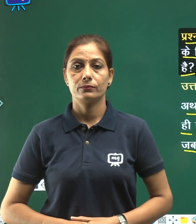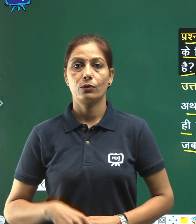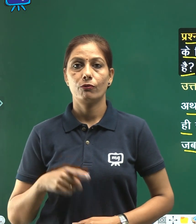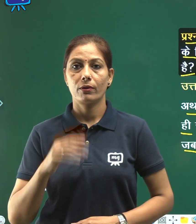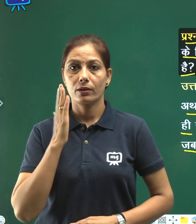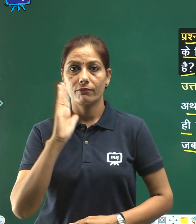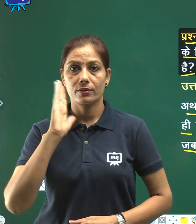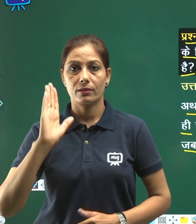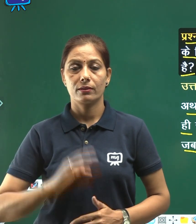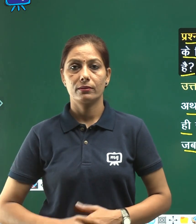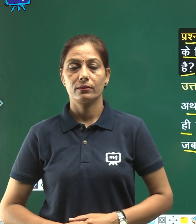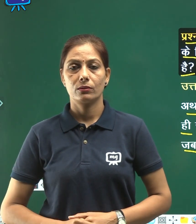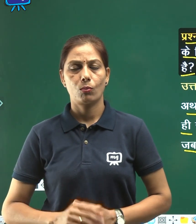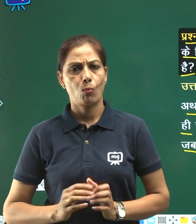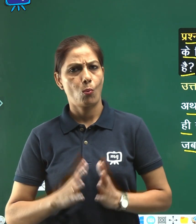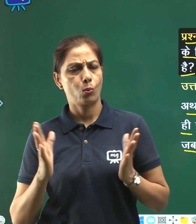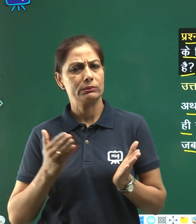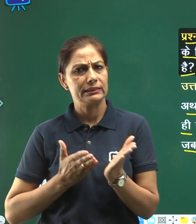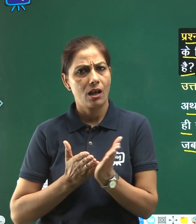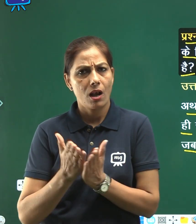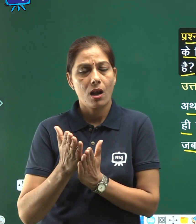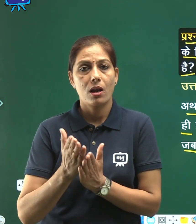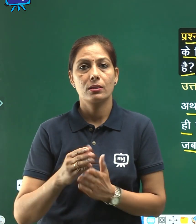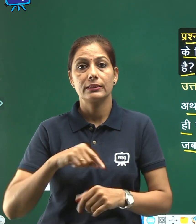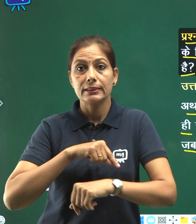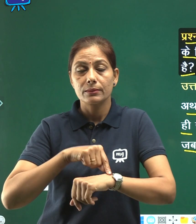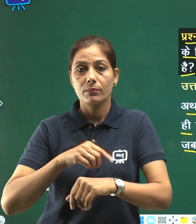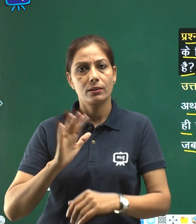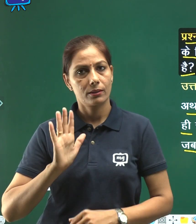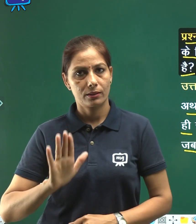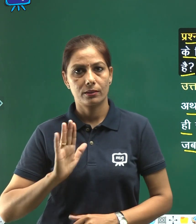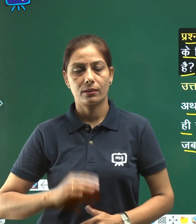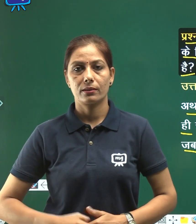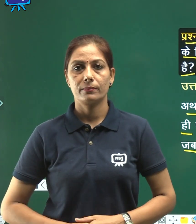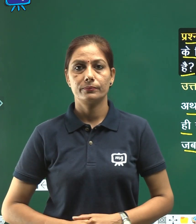वह बहुत लंबे समय तक रहती है।